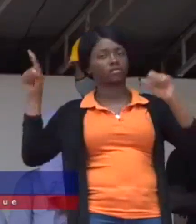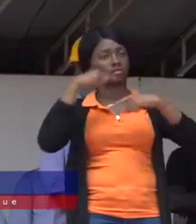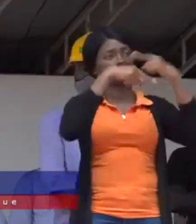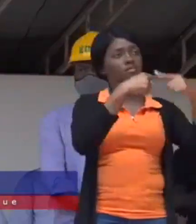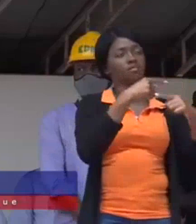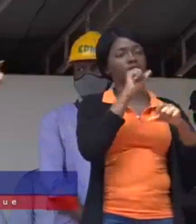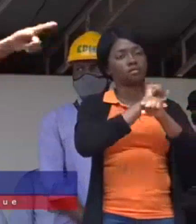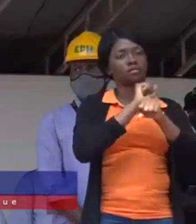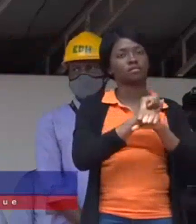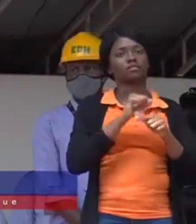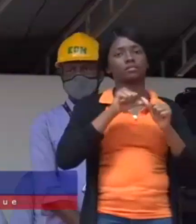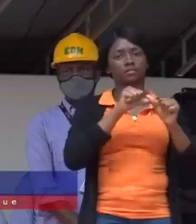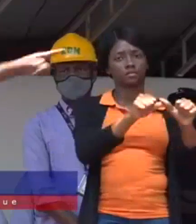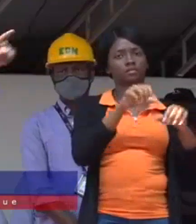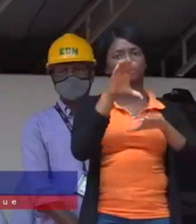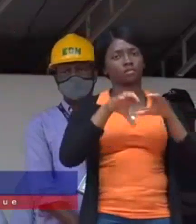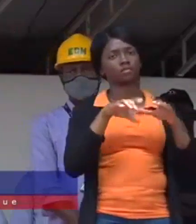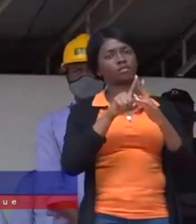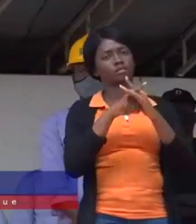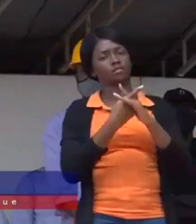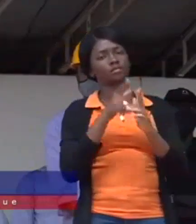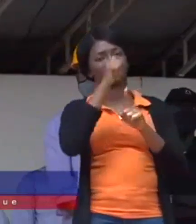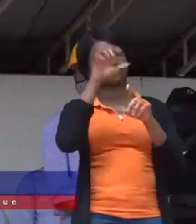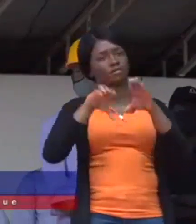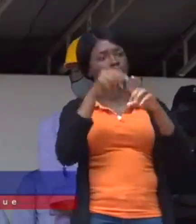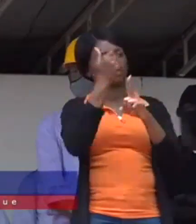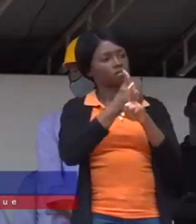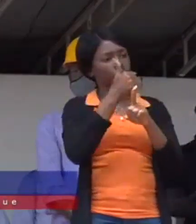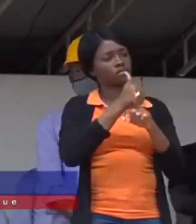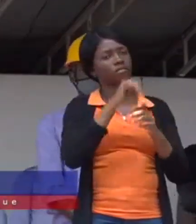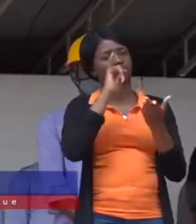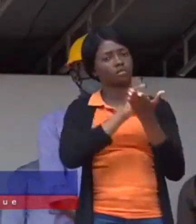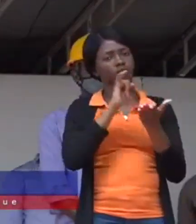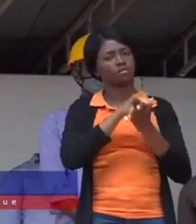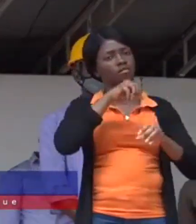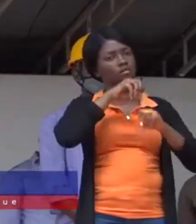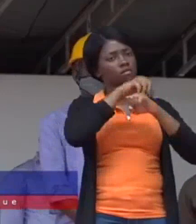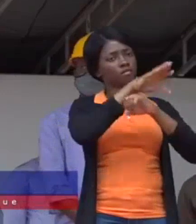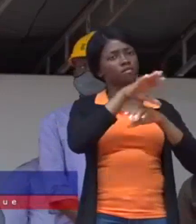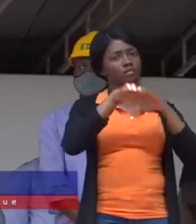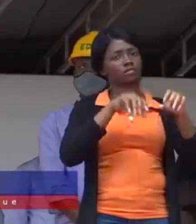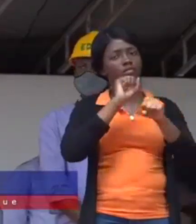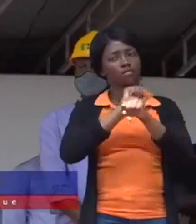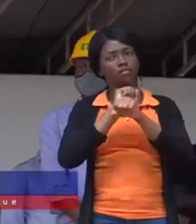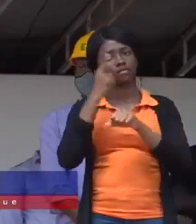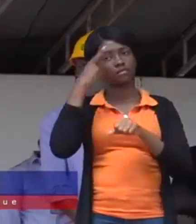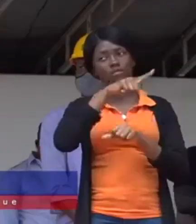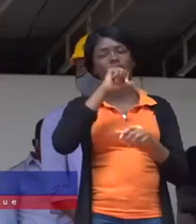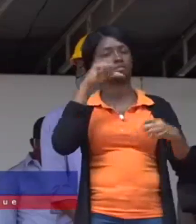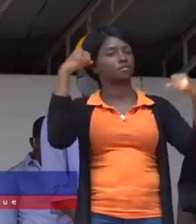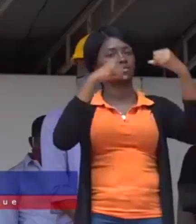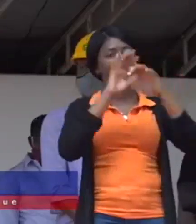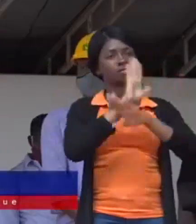et tu le finis travail a commencé fait à partir de mois d'avril là c'est ça nous devons faire travail nous devons travailler pardon pour ma